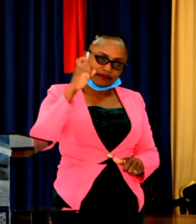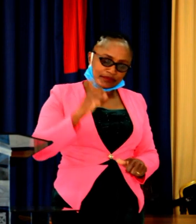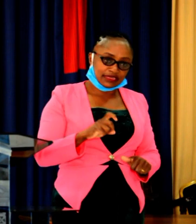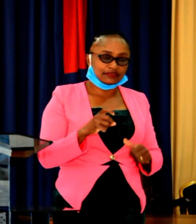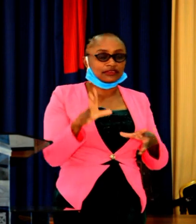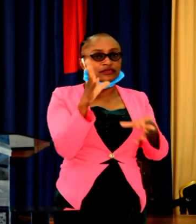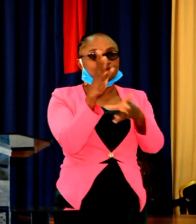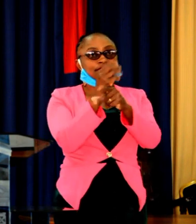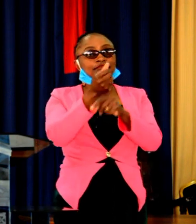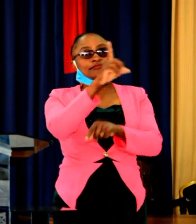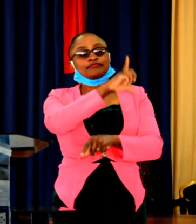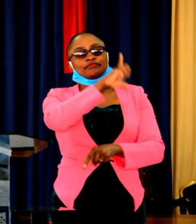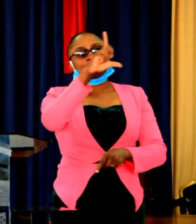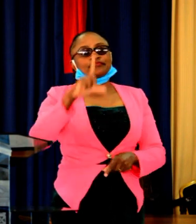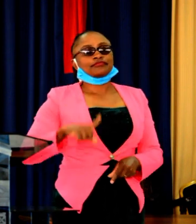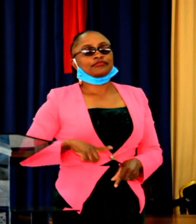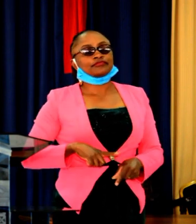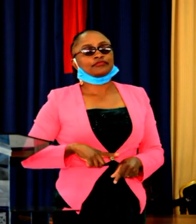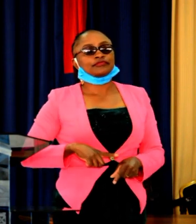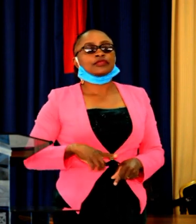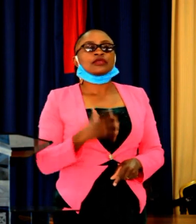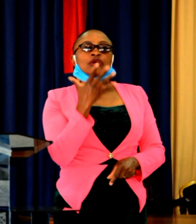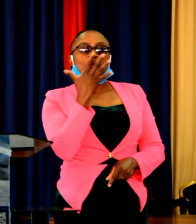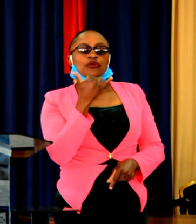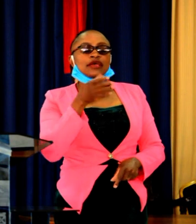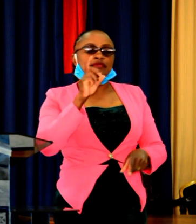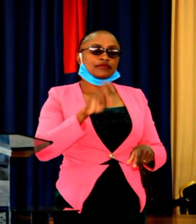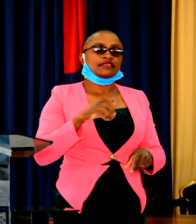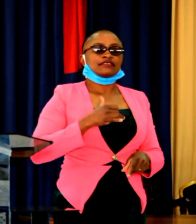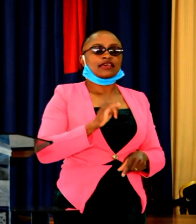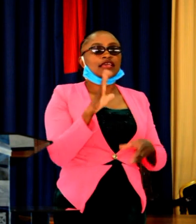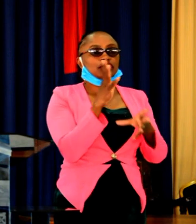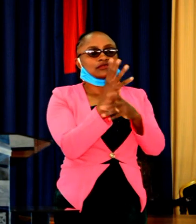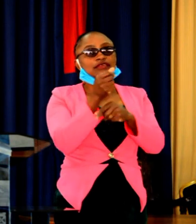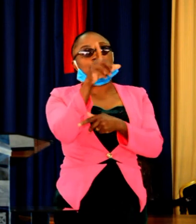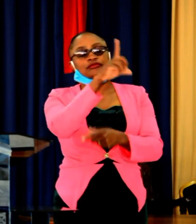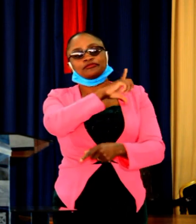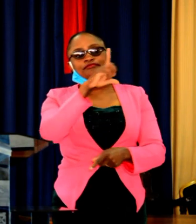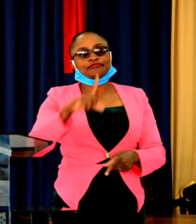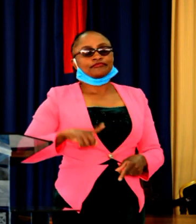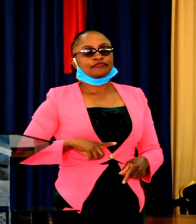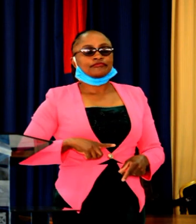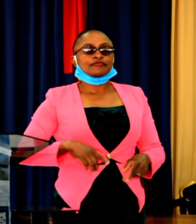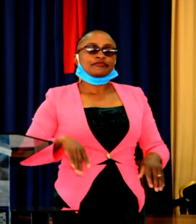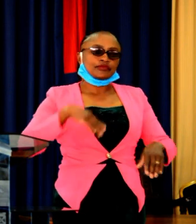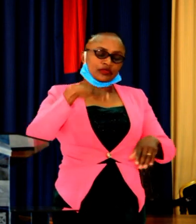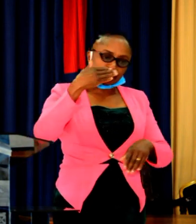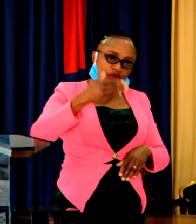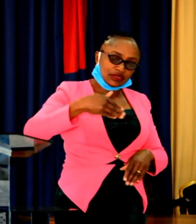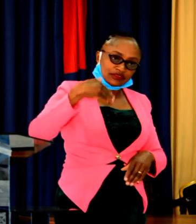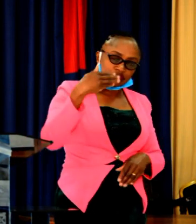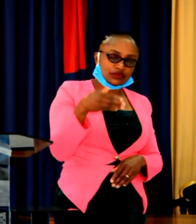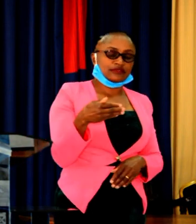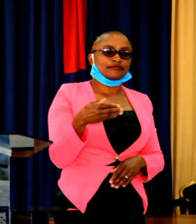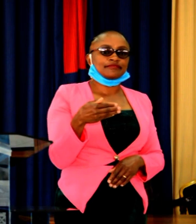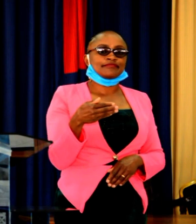nini nimtumainie Bwana? Why must I trust in the Lord? Nyakati zote na wakati